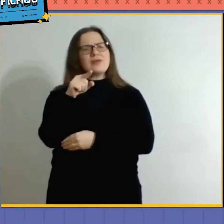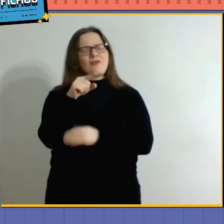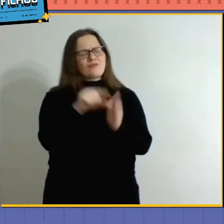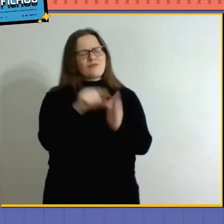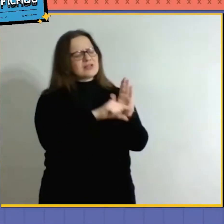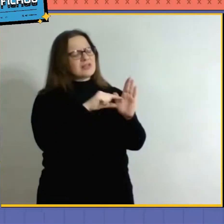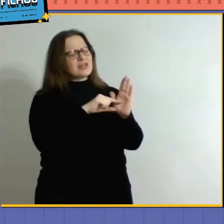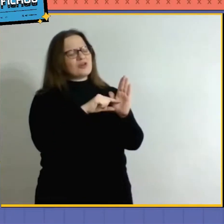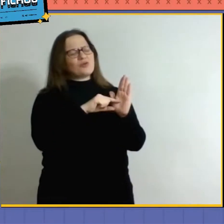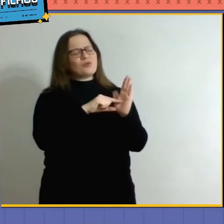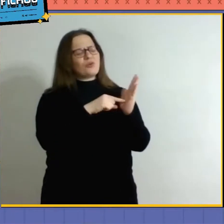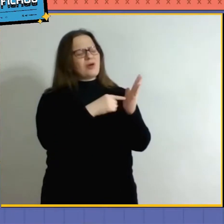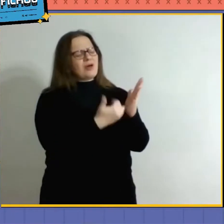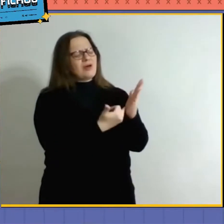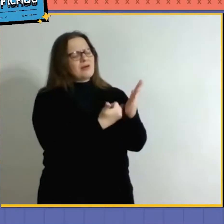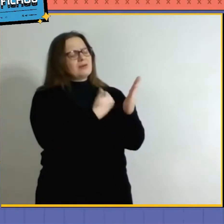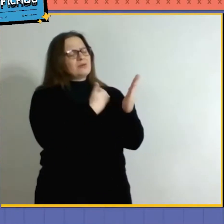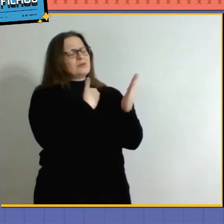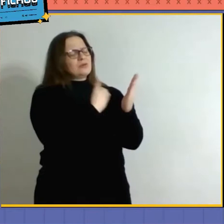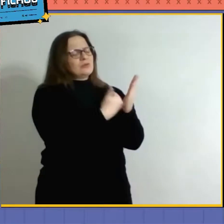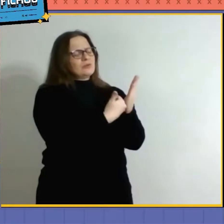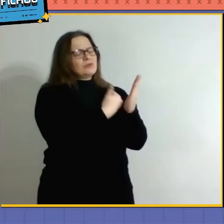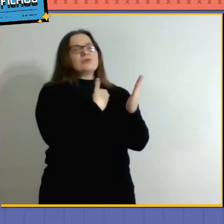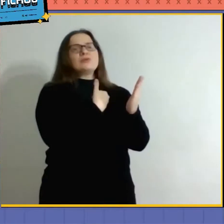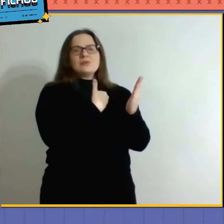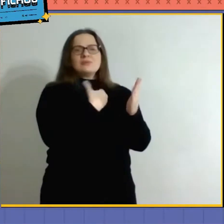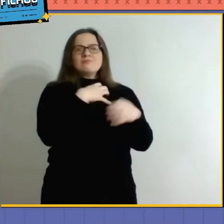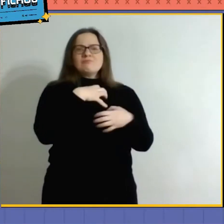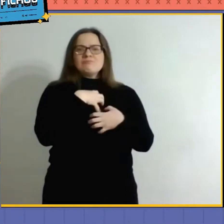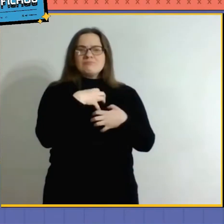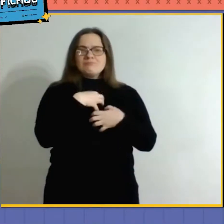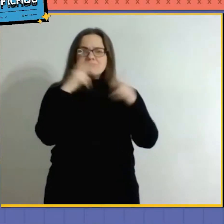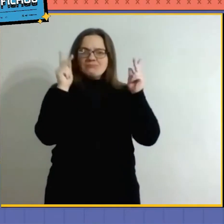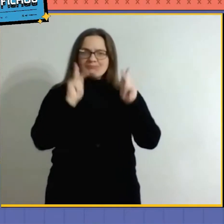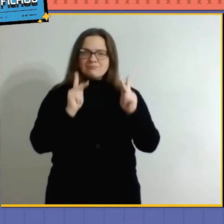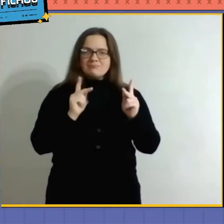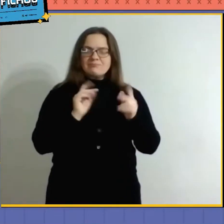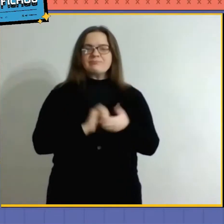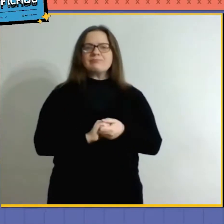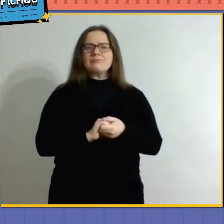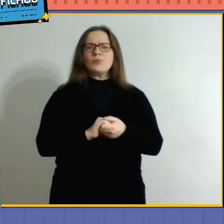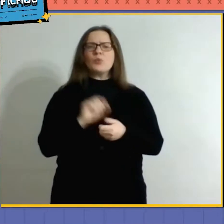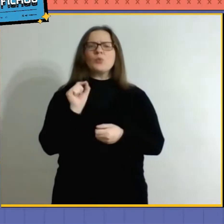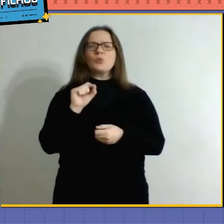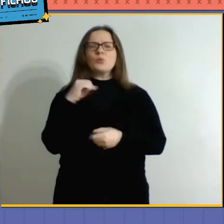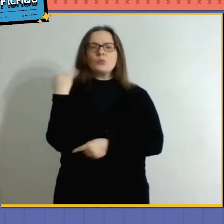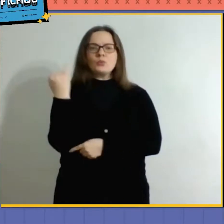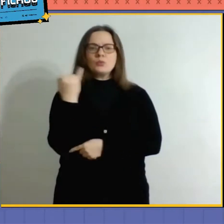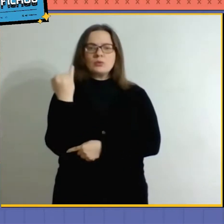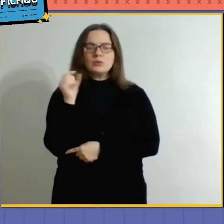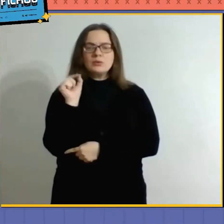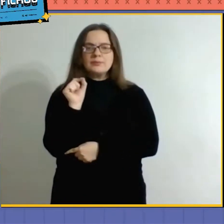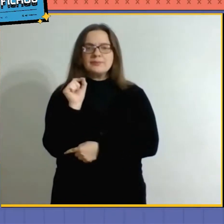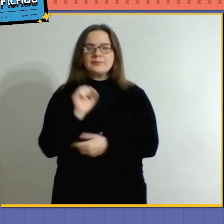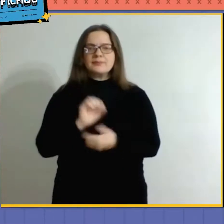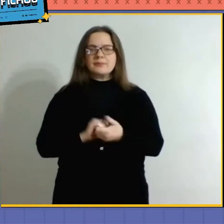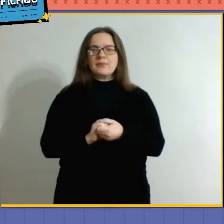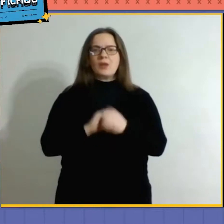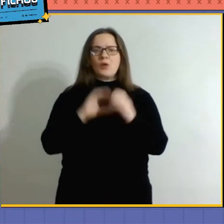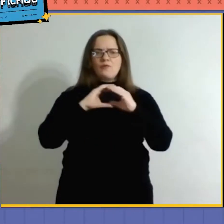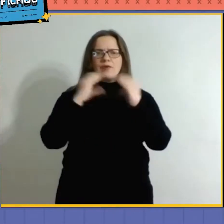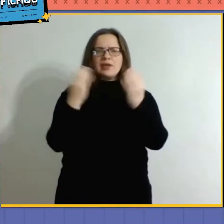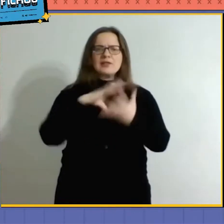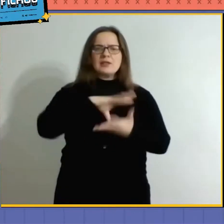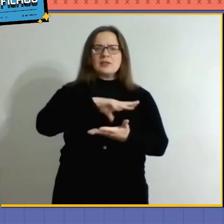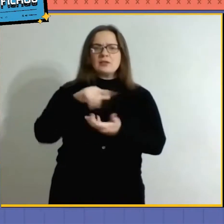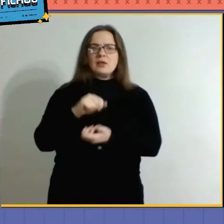falar com você tá bom É é muito importante moço que é na conferência internacional passada os